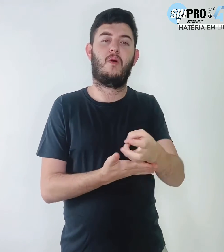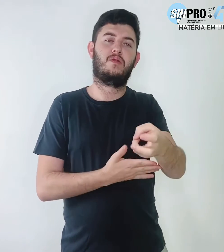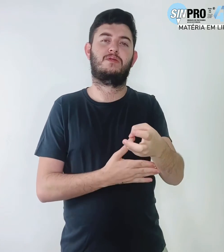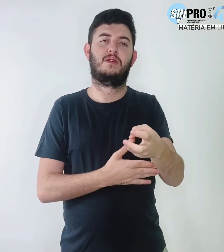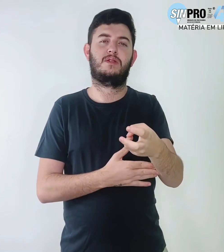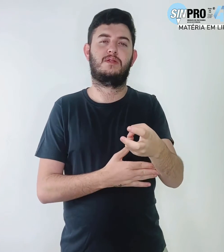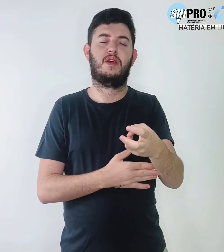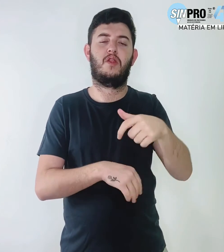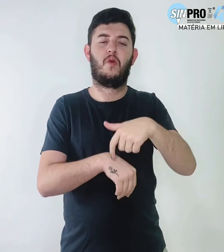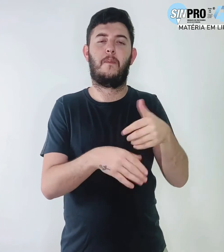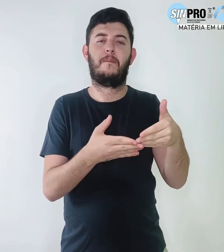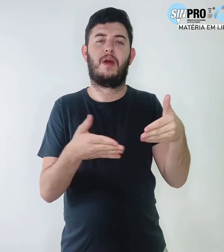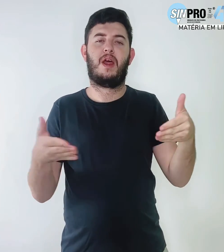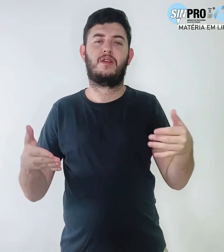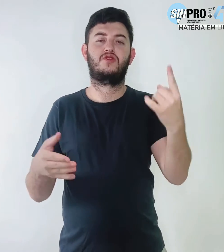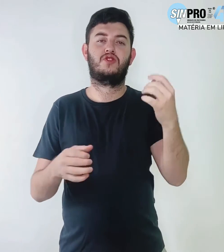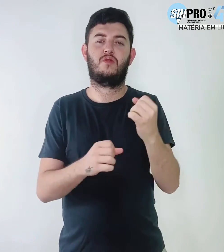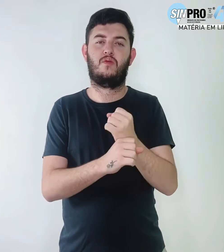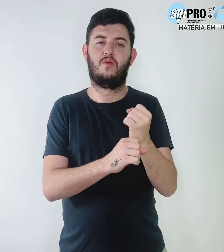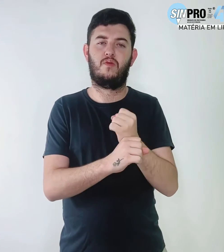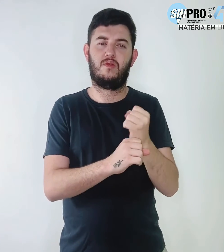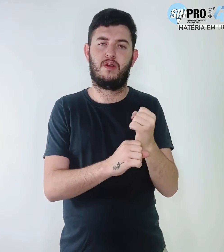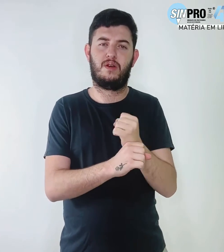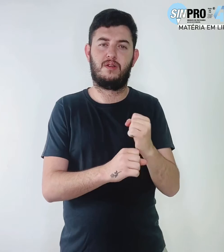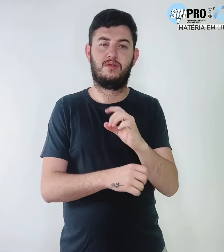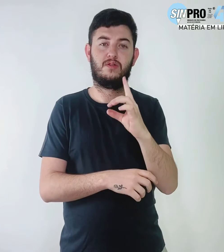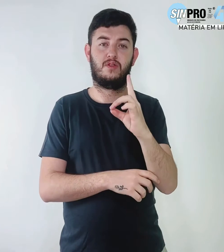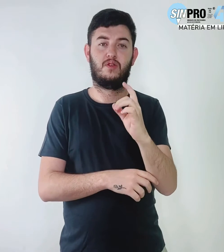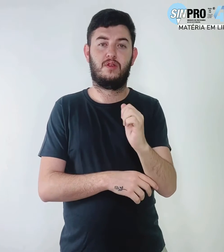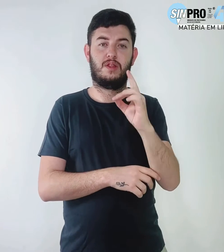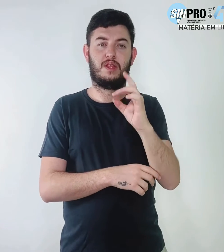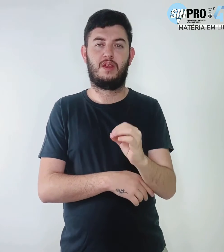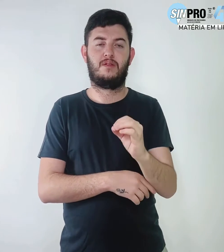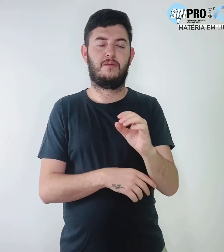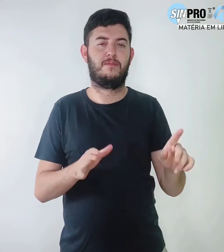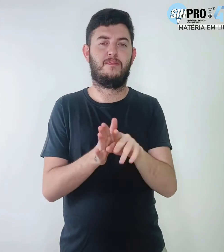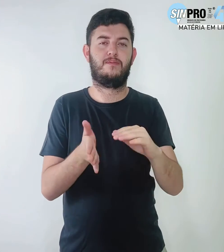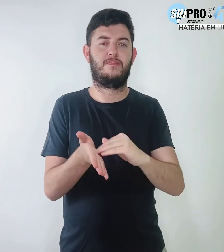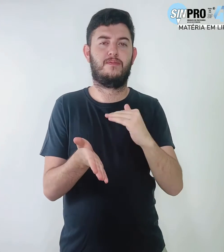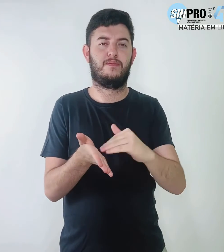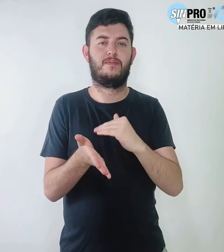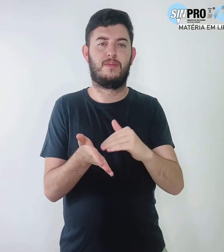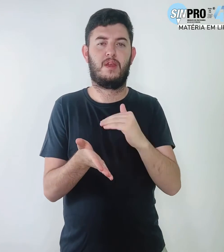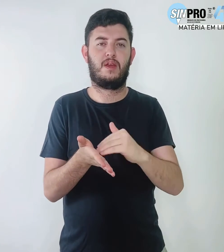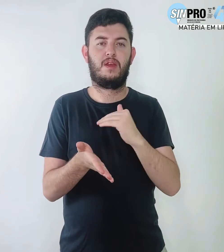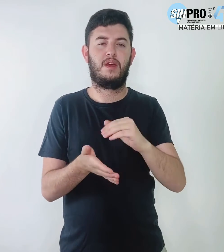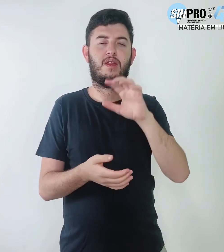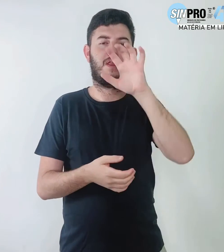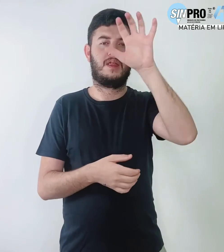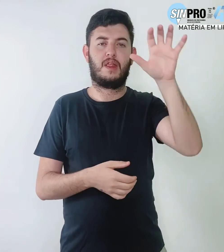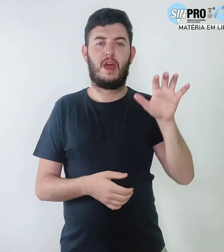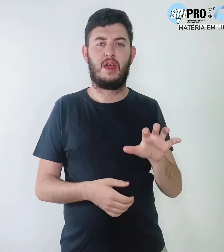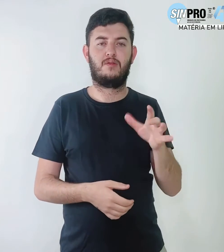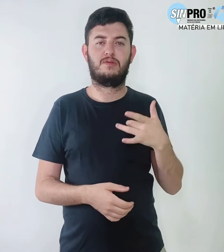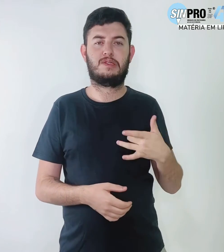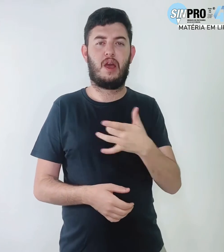meses. Os dados são da Secretaria de Estado de Saúde do Distrito Federal, que afirma estar